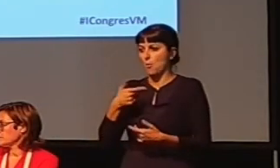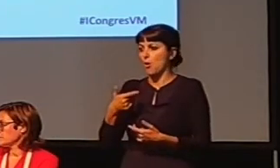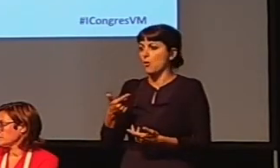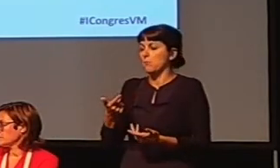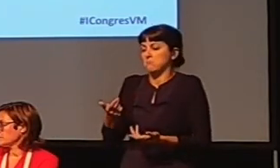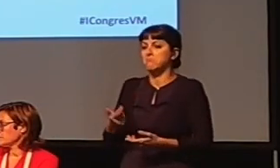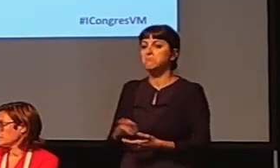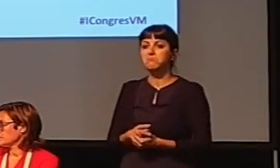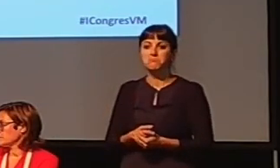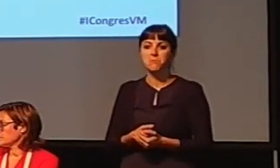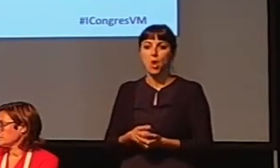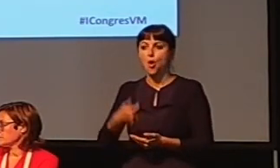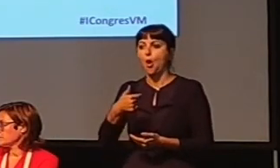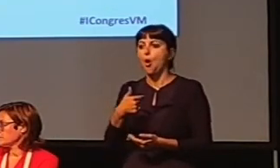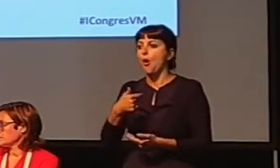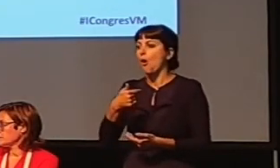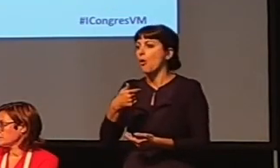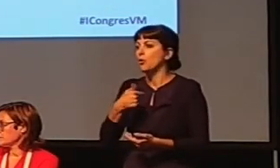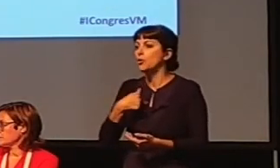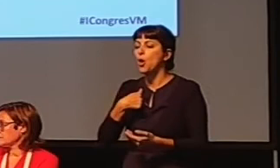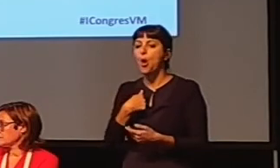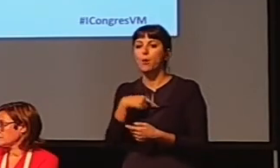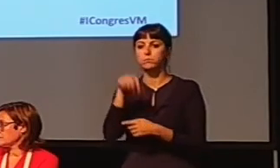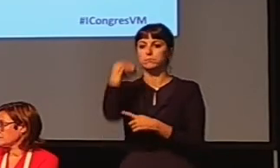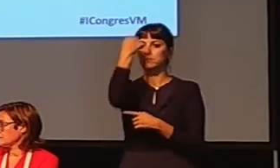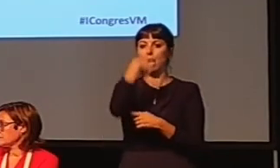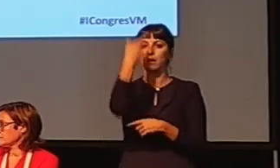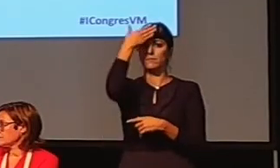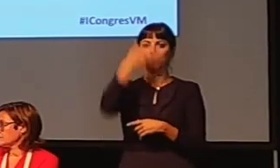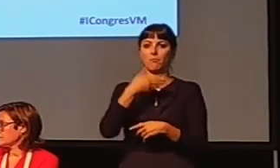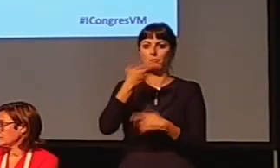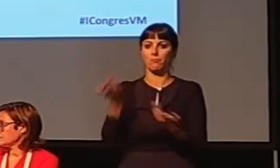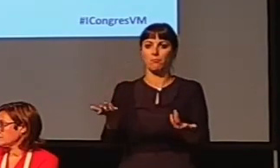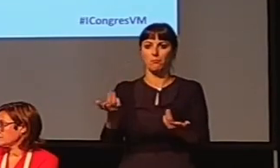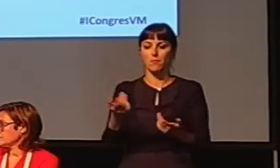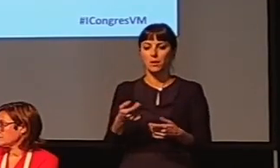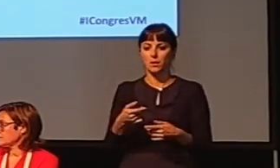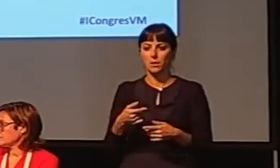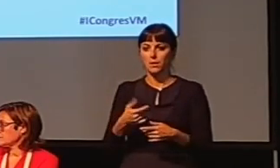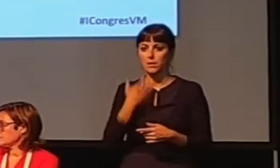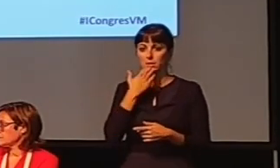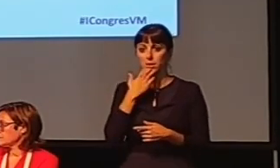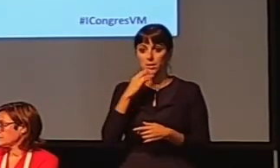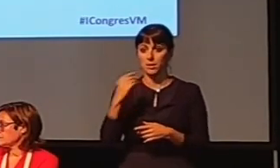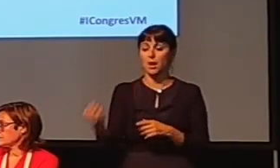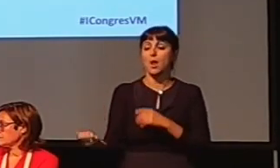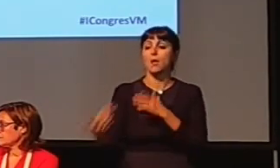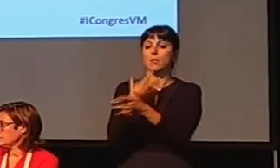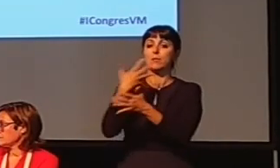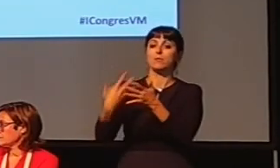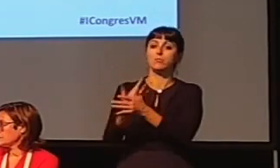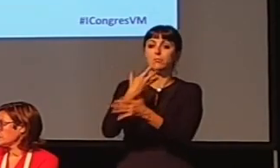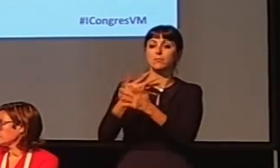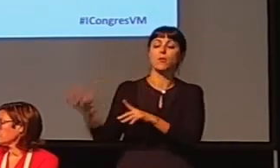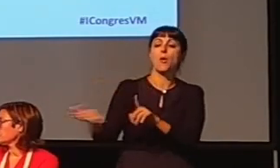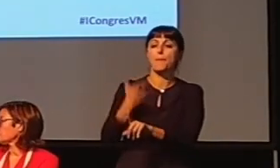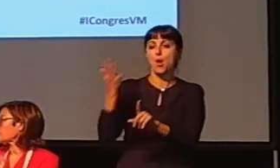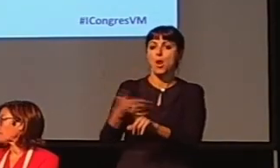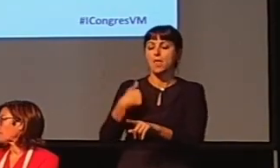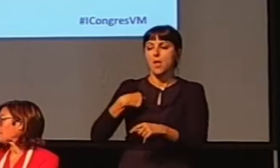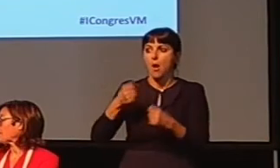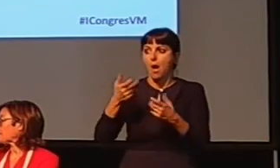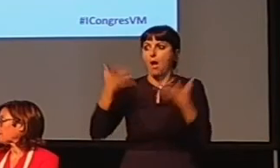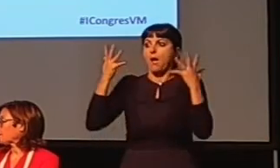unas chusquis i no sepamos mover la cara. Ojalá, es que si tuviéramos que mover la cara cada vez que nos presentan una violencia,